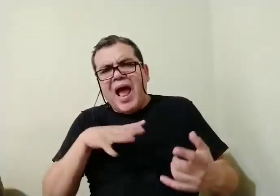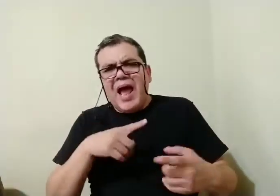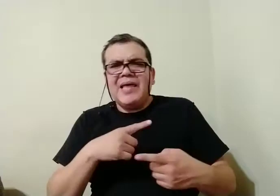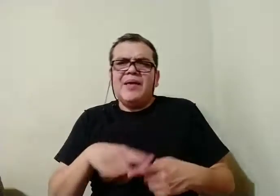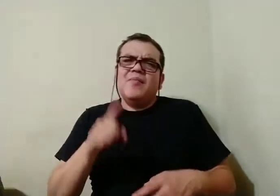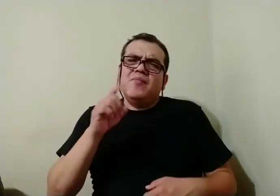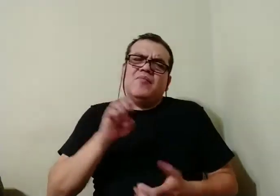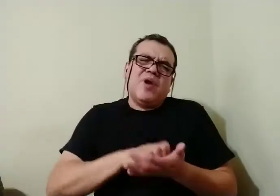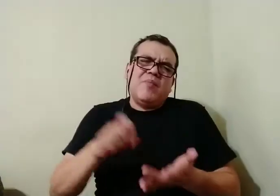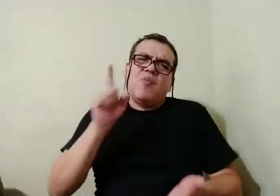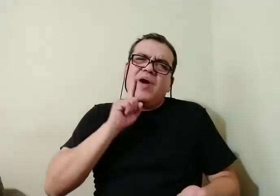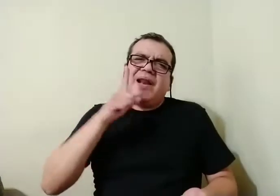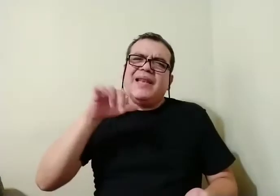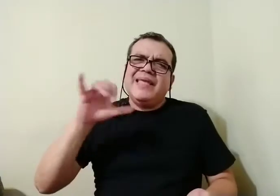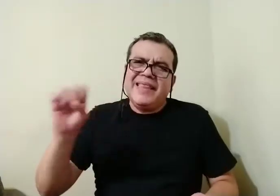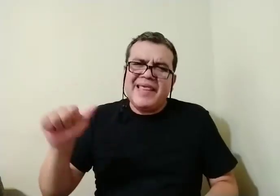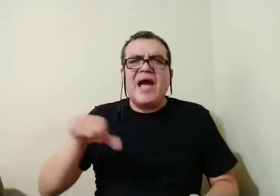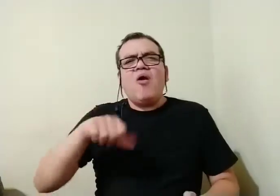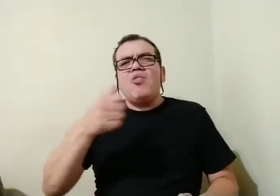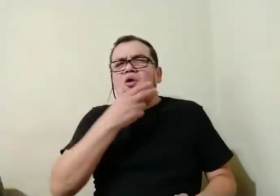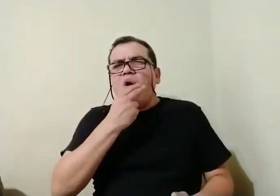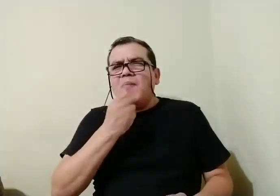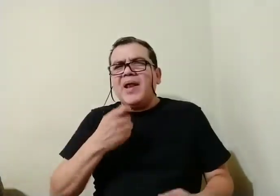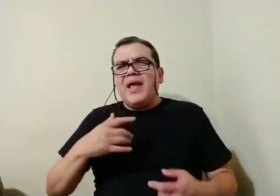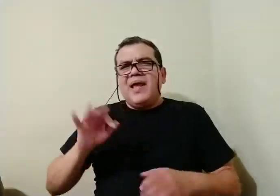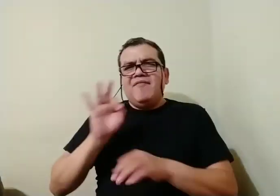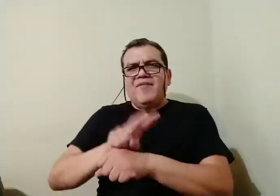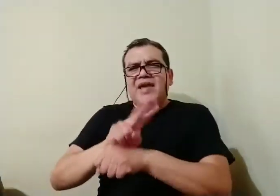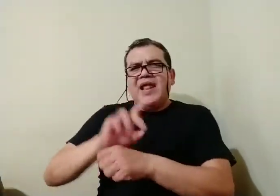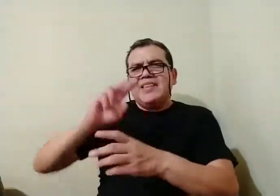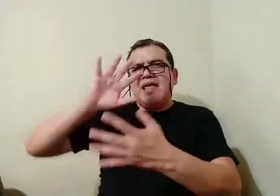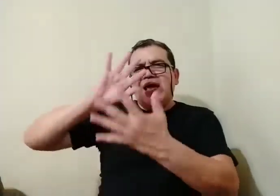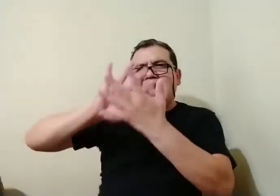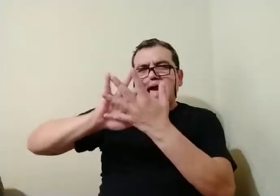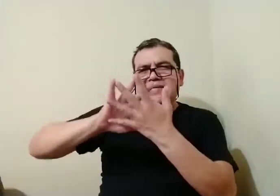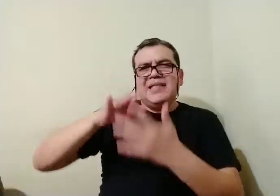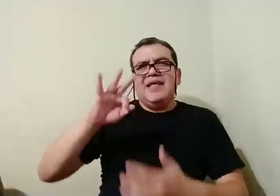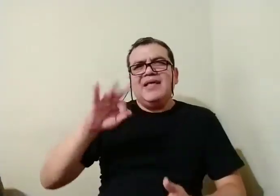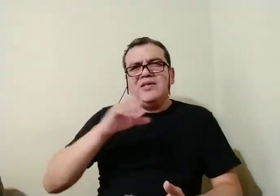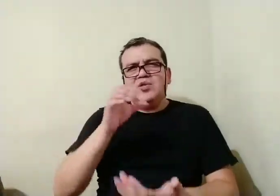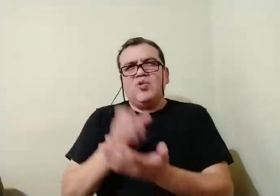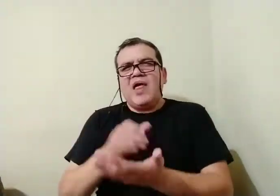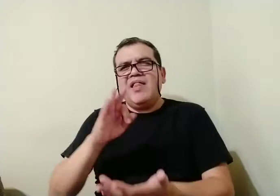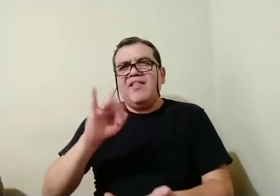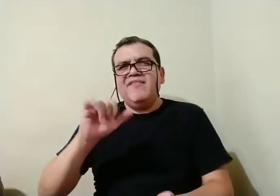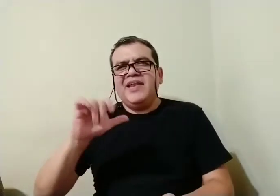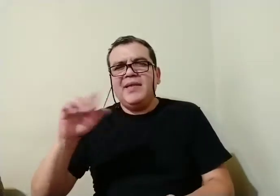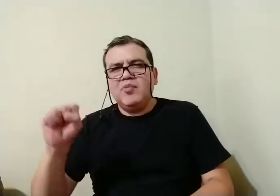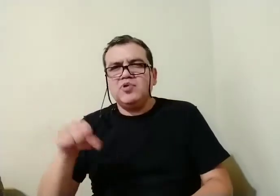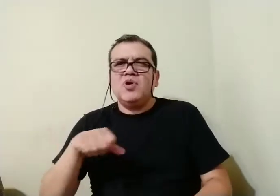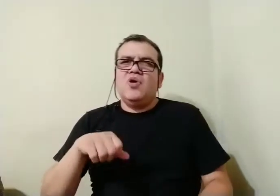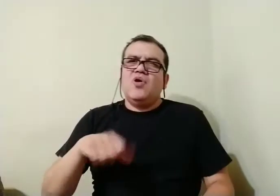un demonio o el eunuco etíope, Lucas registra la influencia y